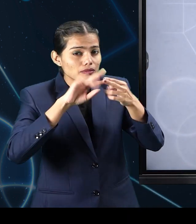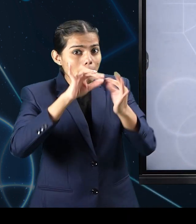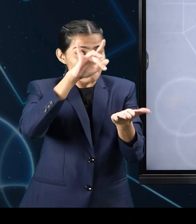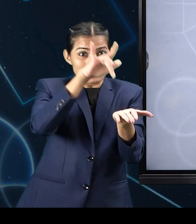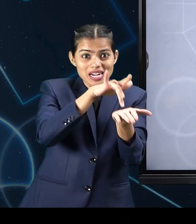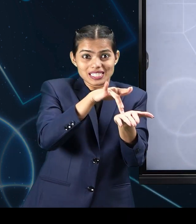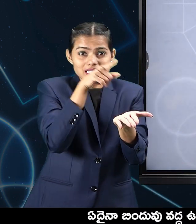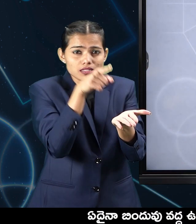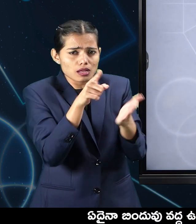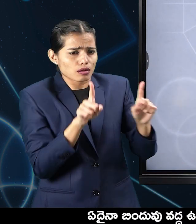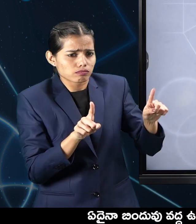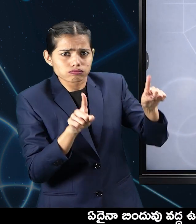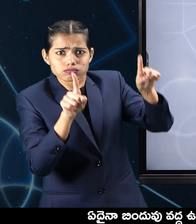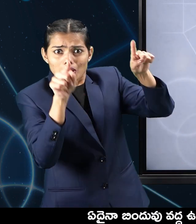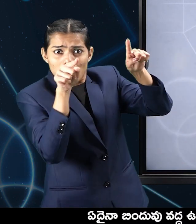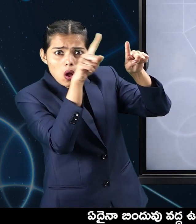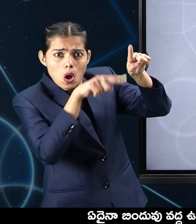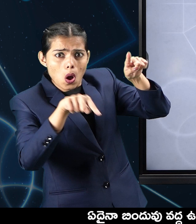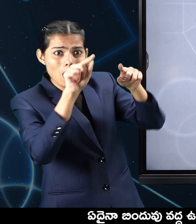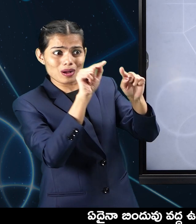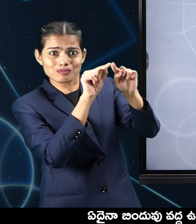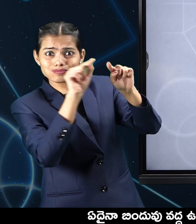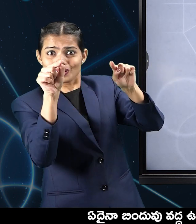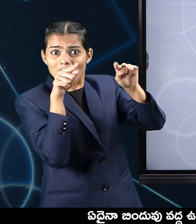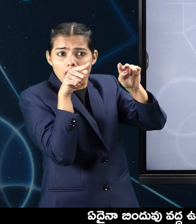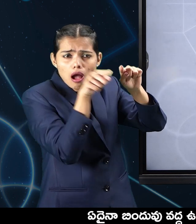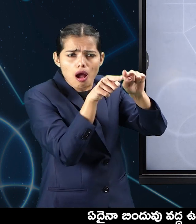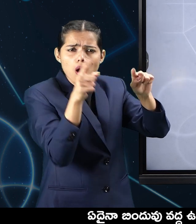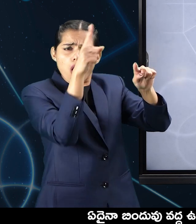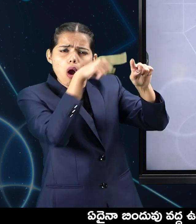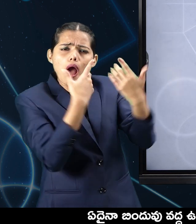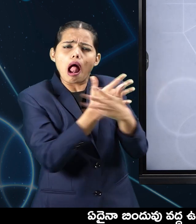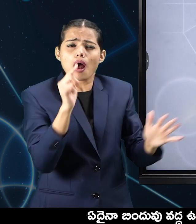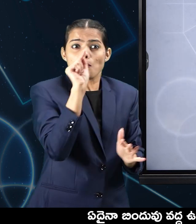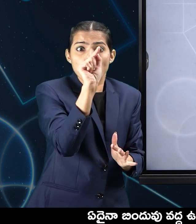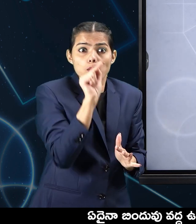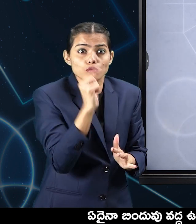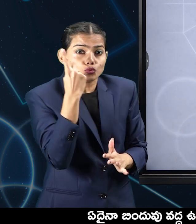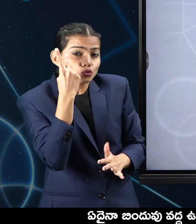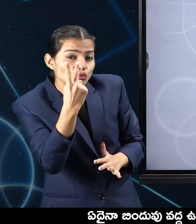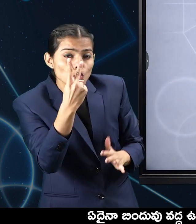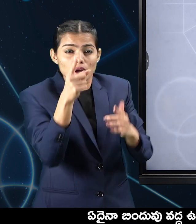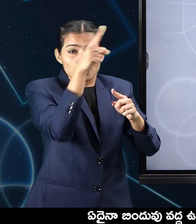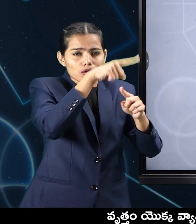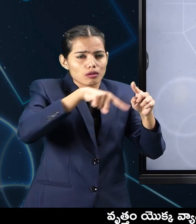సిద్ధాంతం: ఏదైనా బిందువు వద్ద ఉన్న వృత్తానికి టాంజెంట్ అనేది సంపర్క బిందువు గుండా వెళ్లే వృత్తం